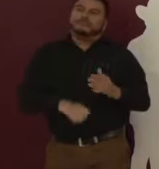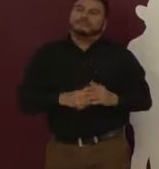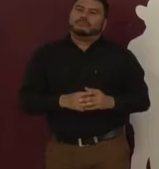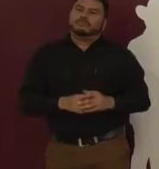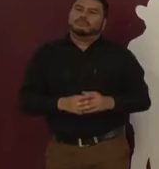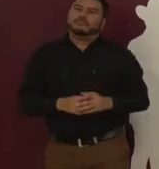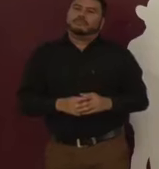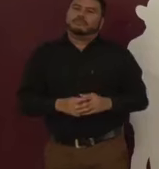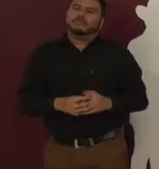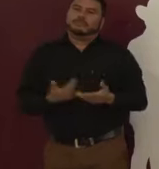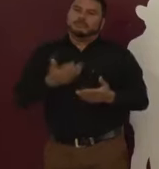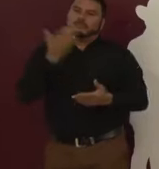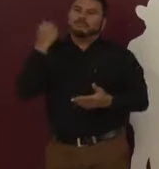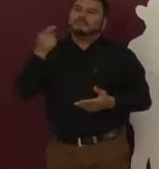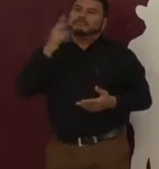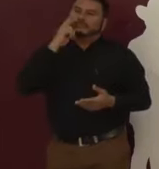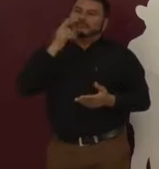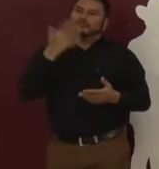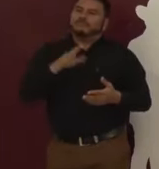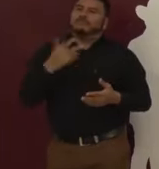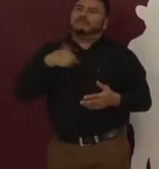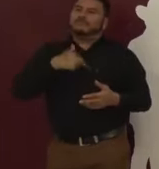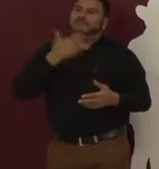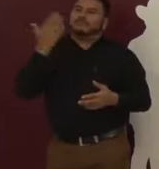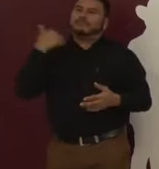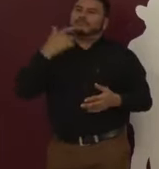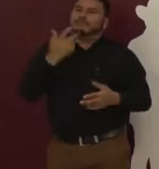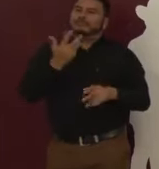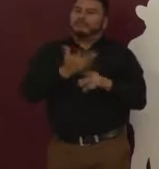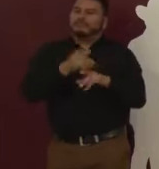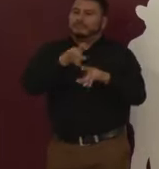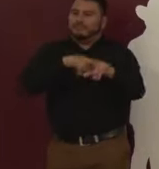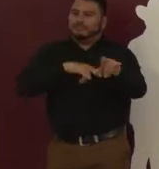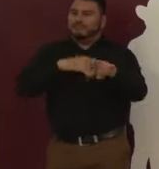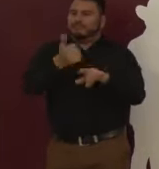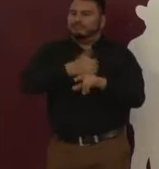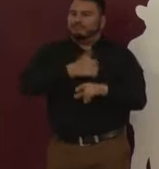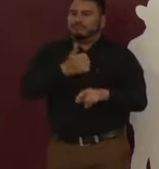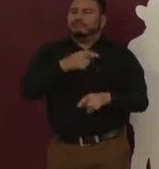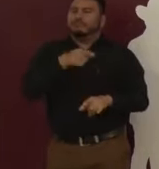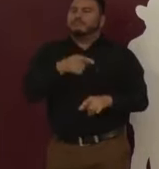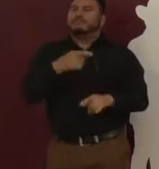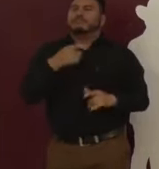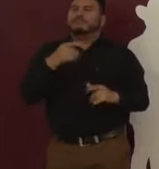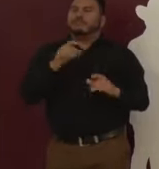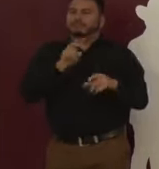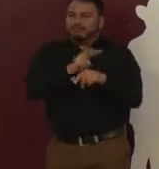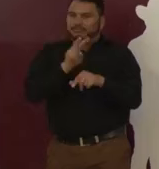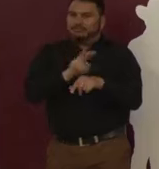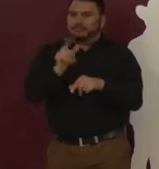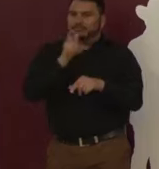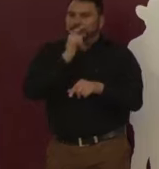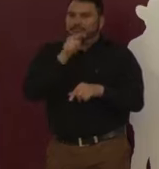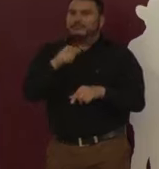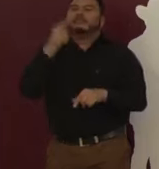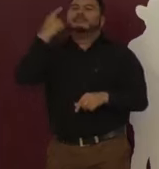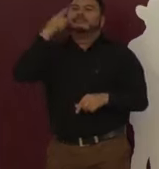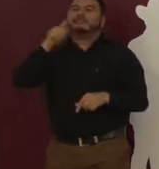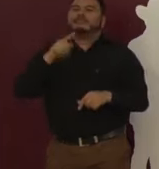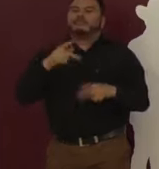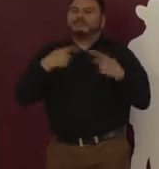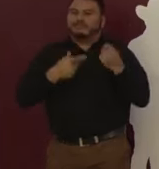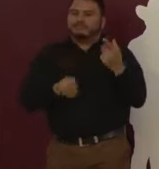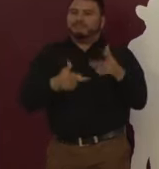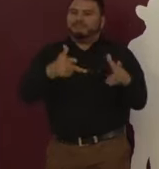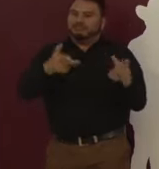también, no sé si han visto ustedes, hemos hecho operativos en la línea precisamente para combatir la delincuencia